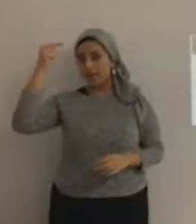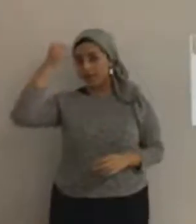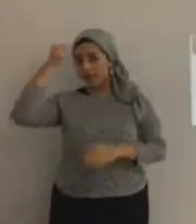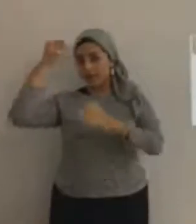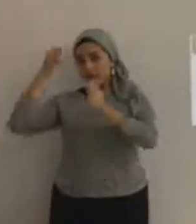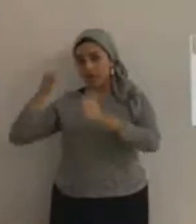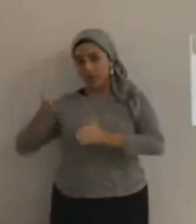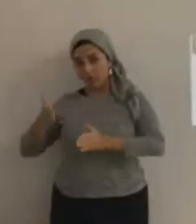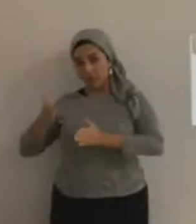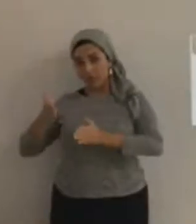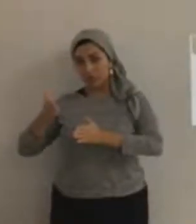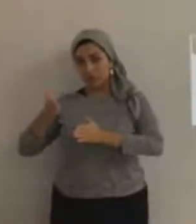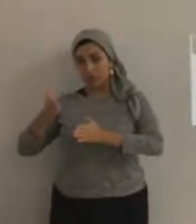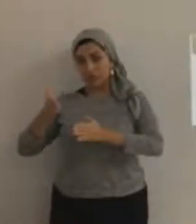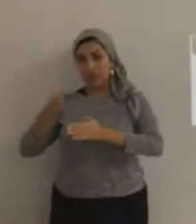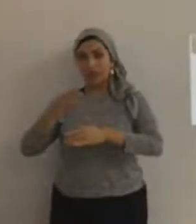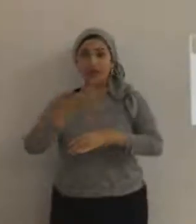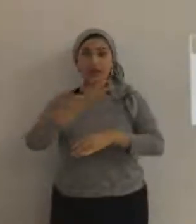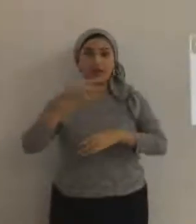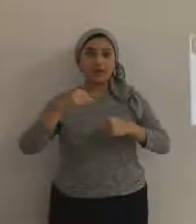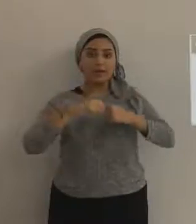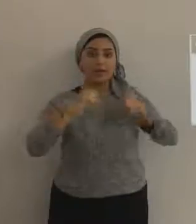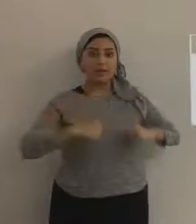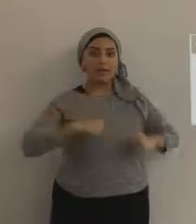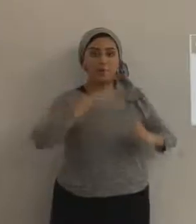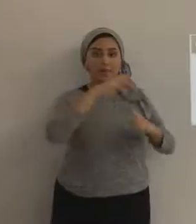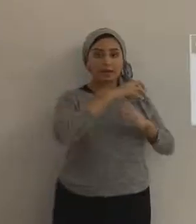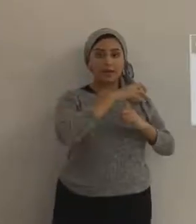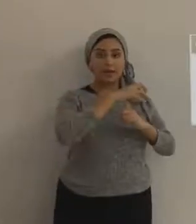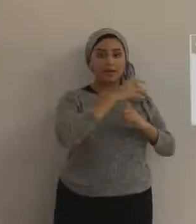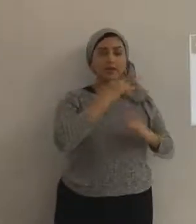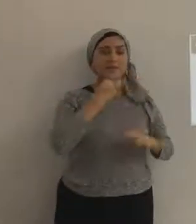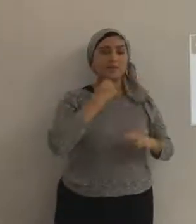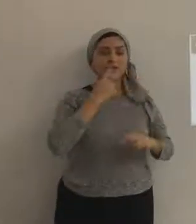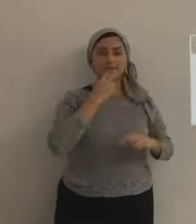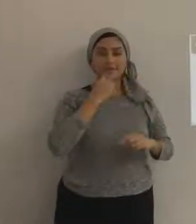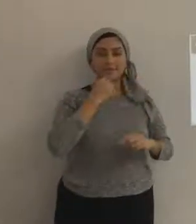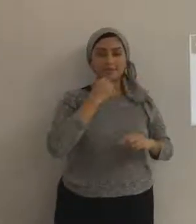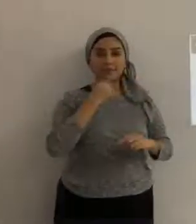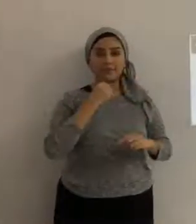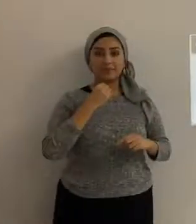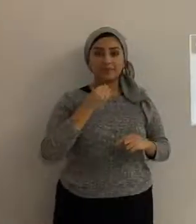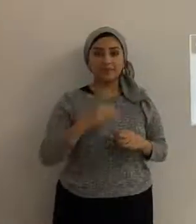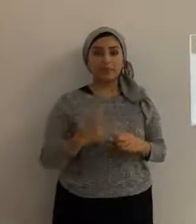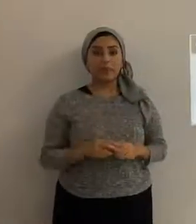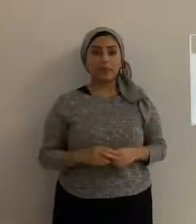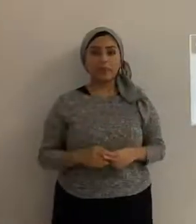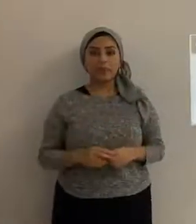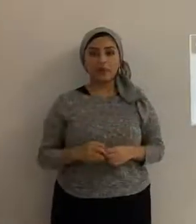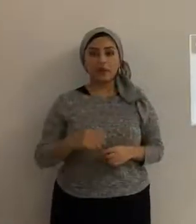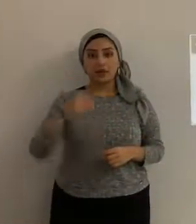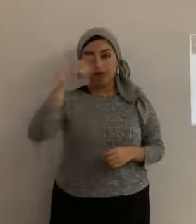Jerusalén, y también el sumo Cohen, o el Sanedrín, o parte del Sanedrín. Porque los